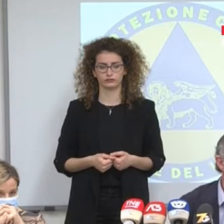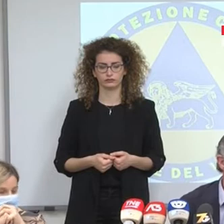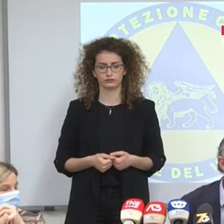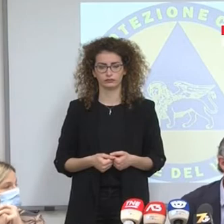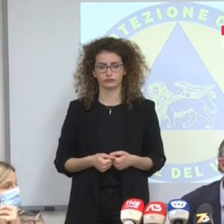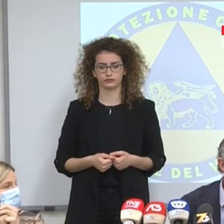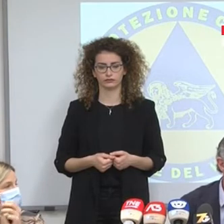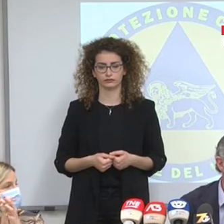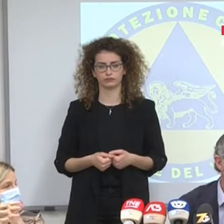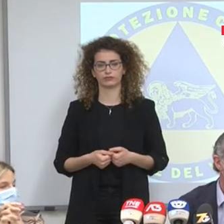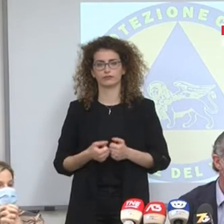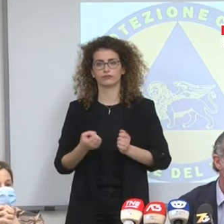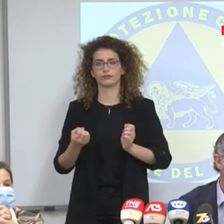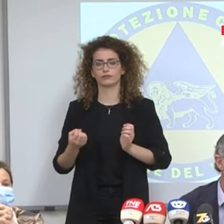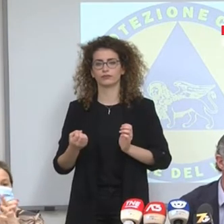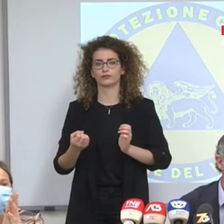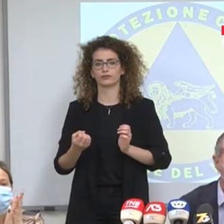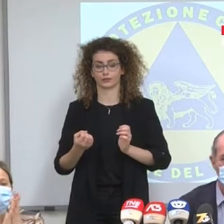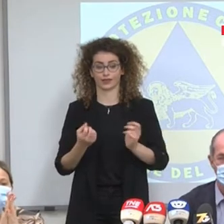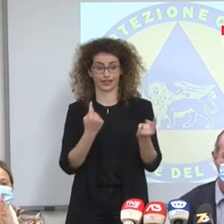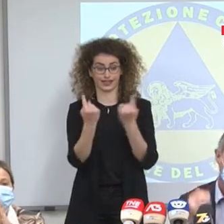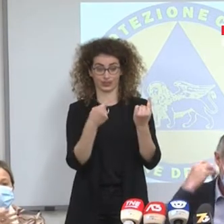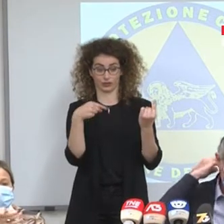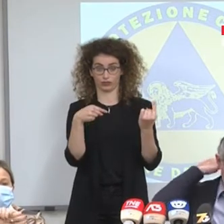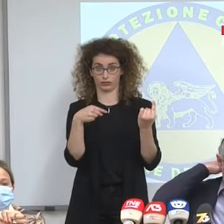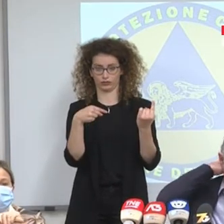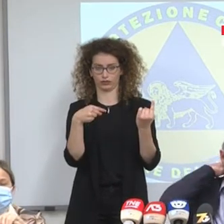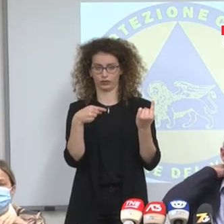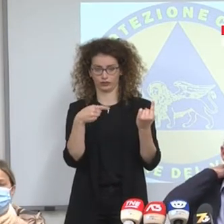è aumentata l'attività rispetto a questo caso